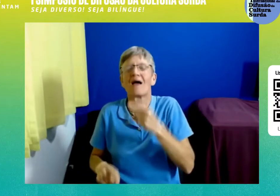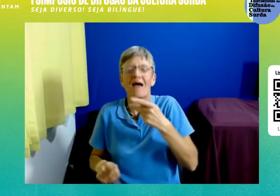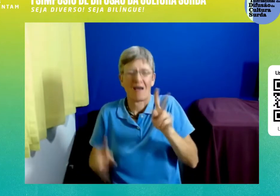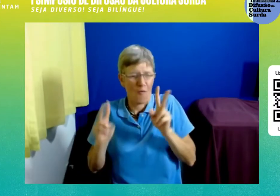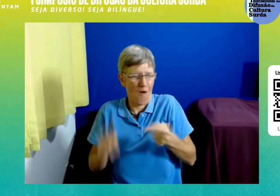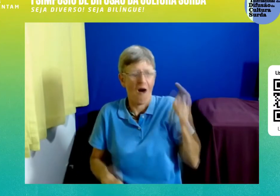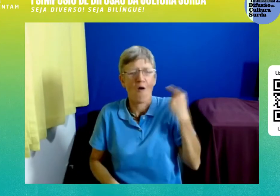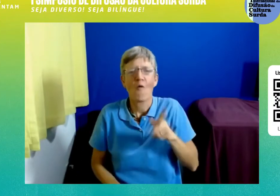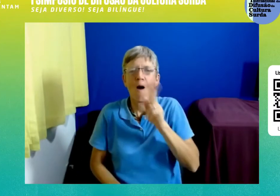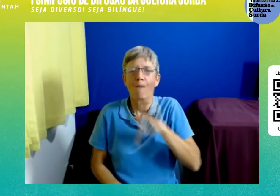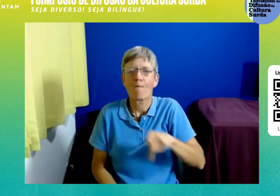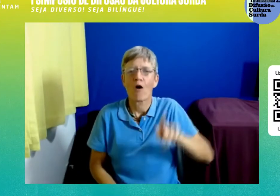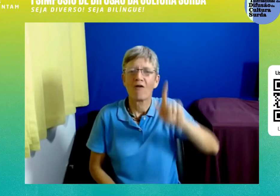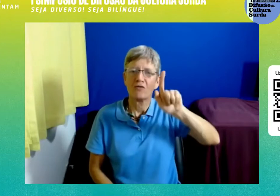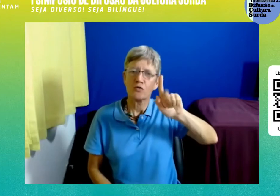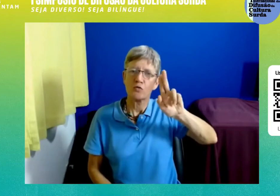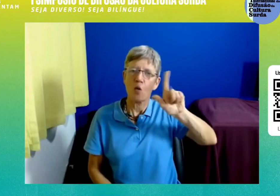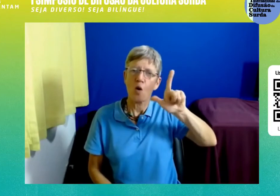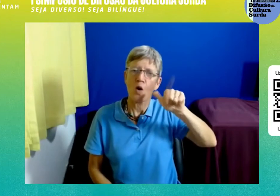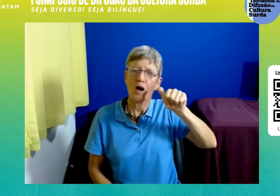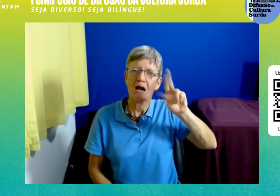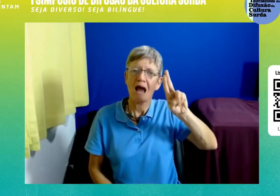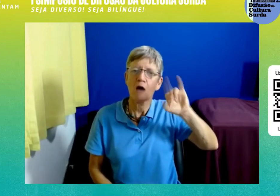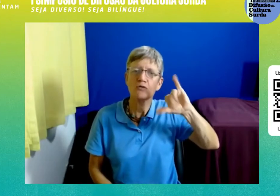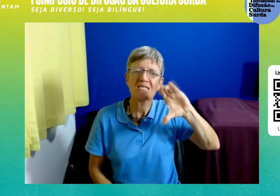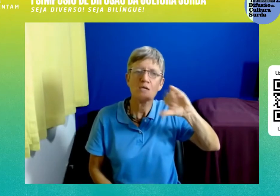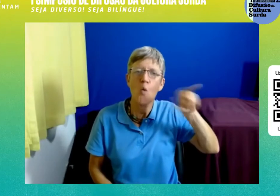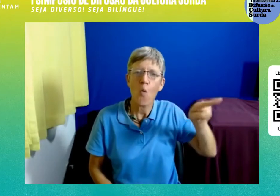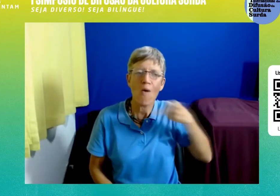língua, aí ele entende o sentido.